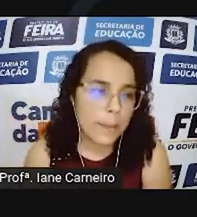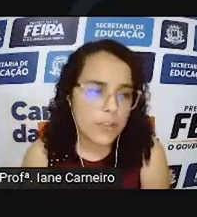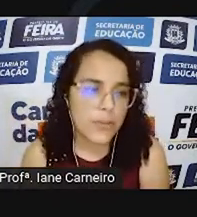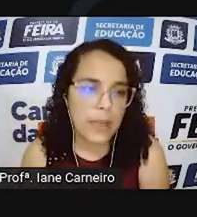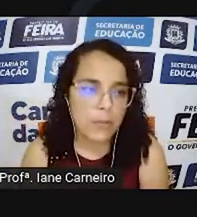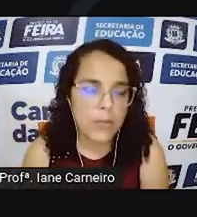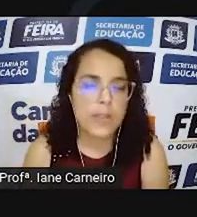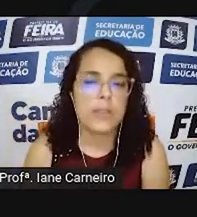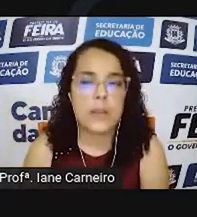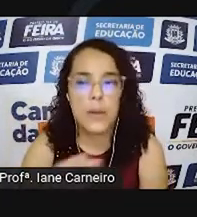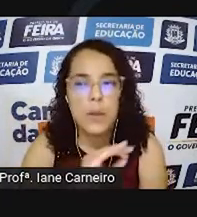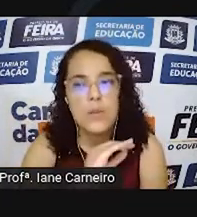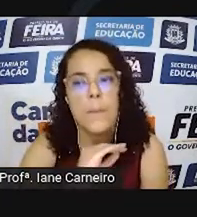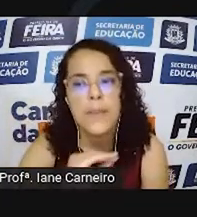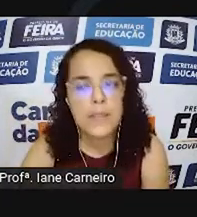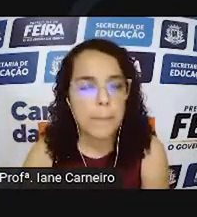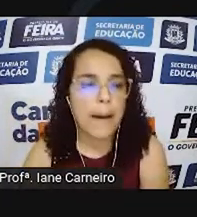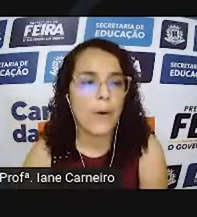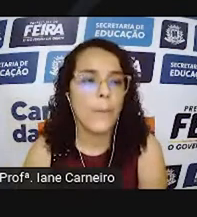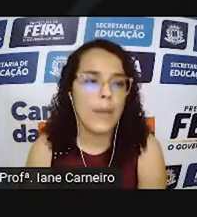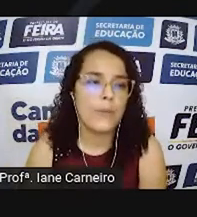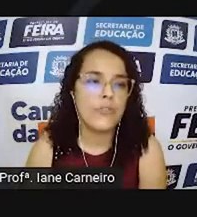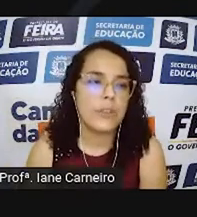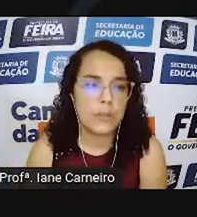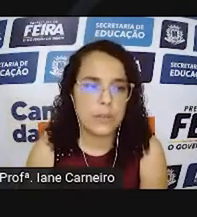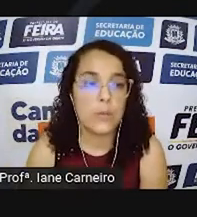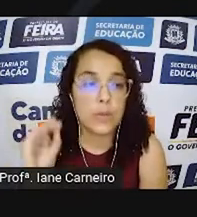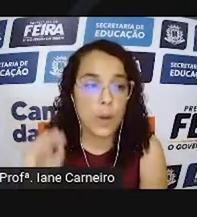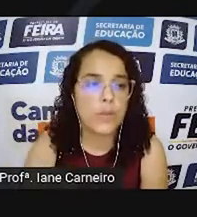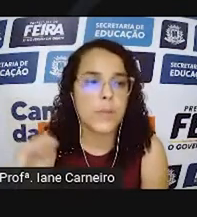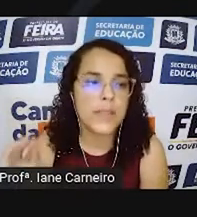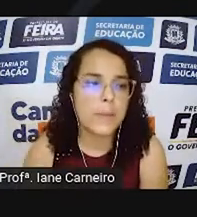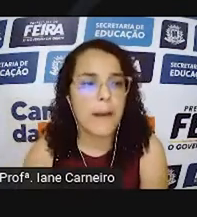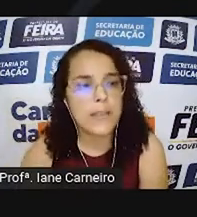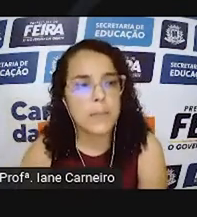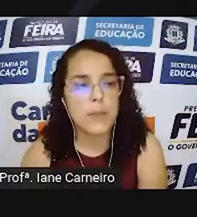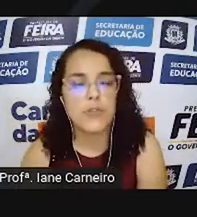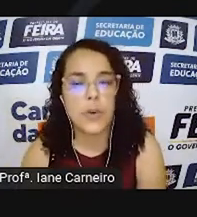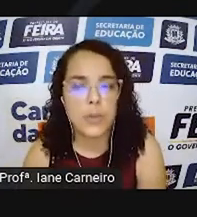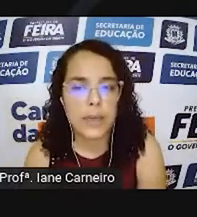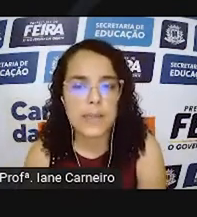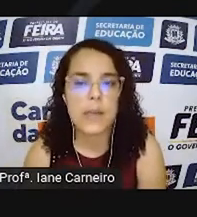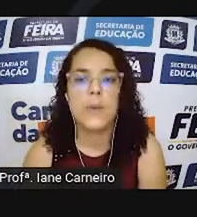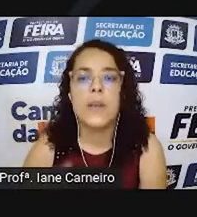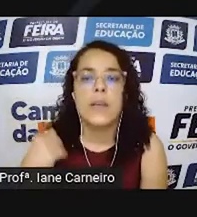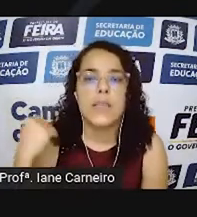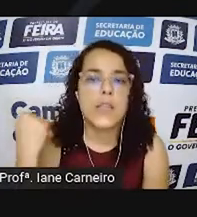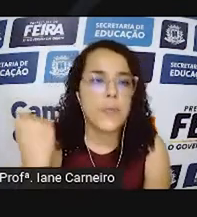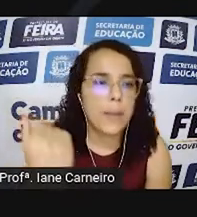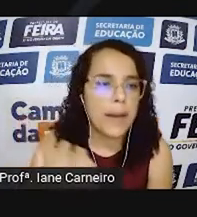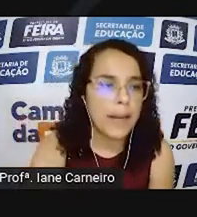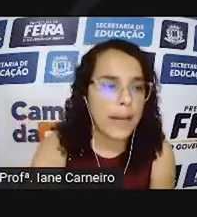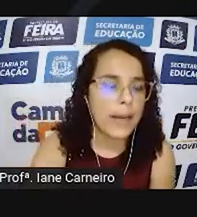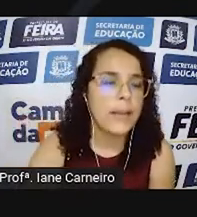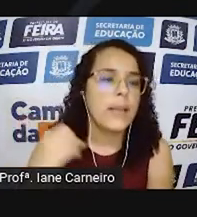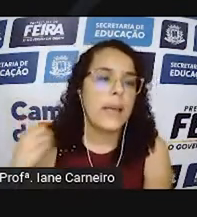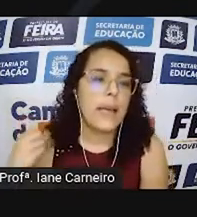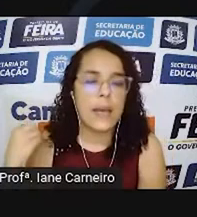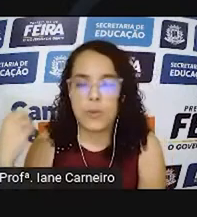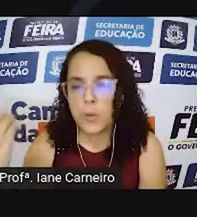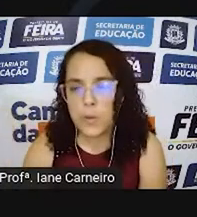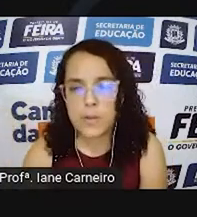esse que eu acabei de falar com vocês. Então, é o nosso principal meio de... São os nossos principais meios de comunicação. Seja para